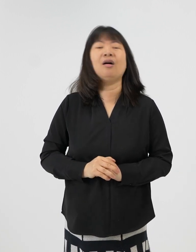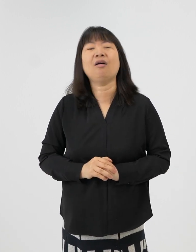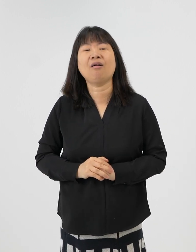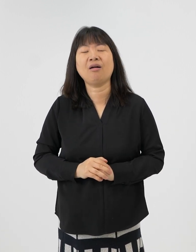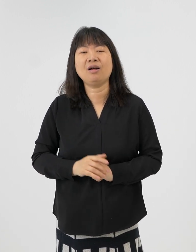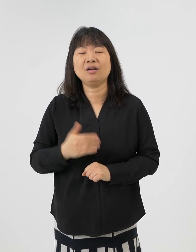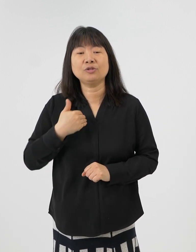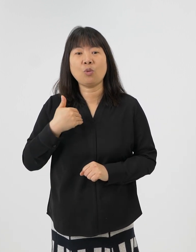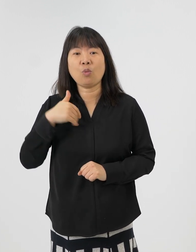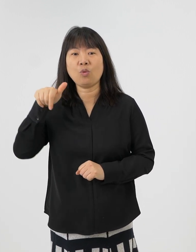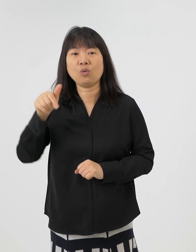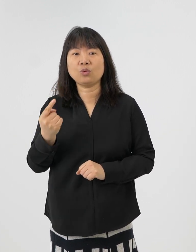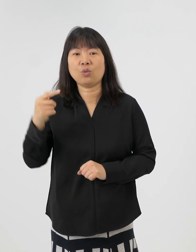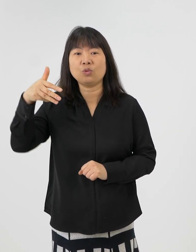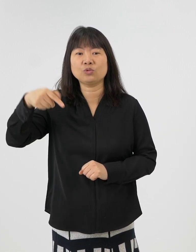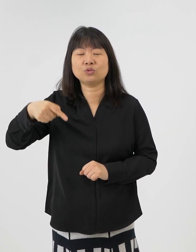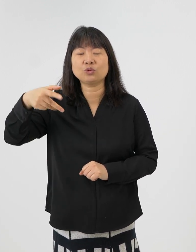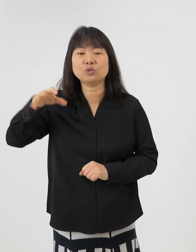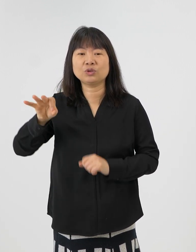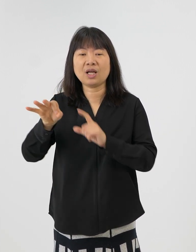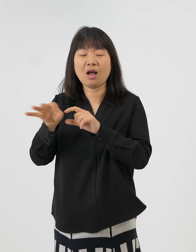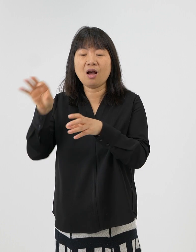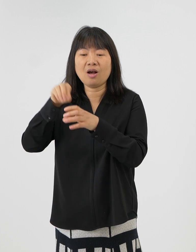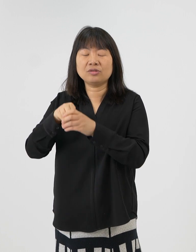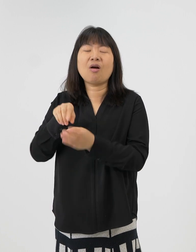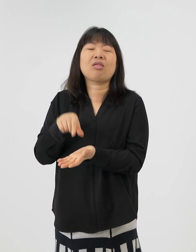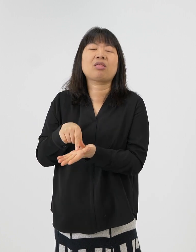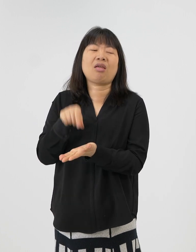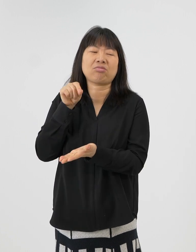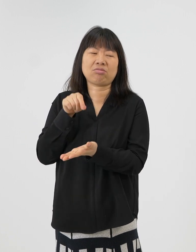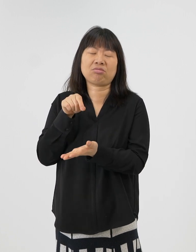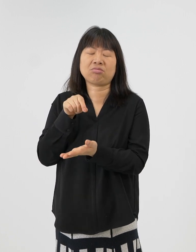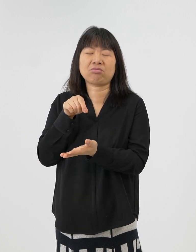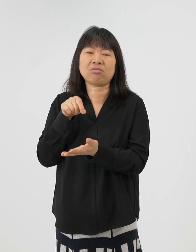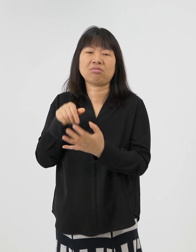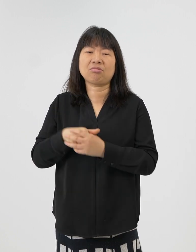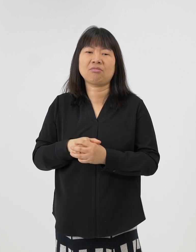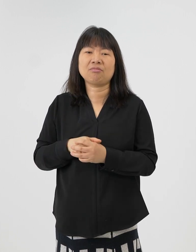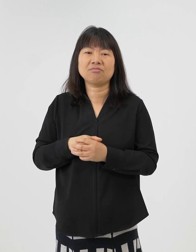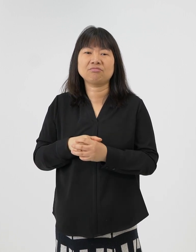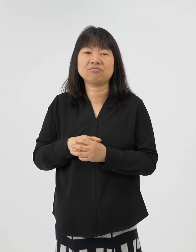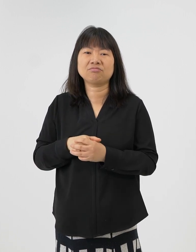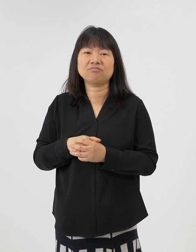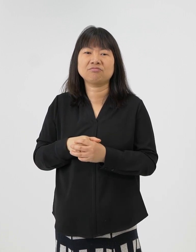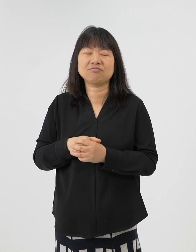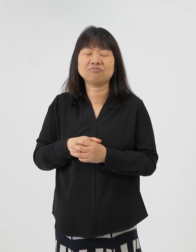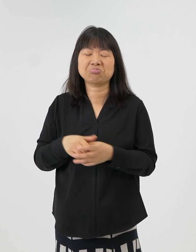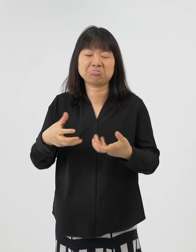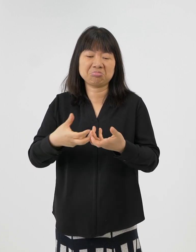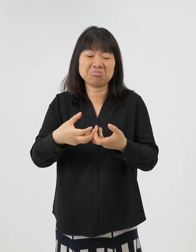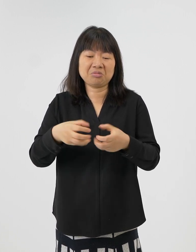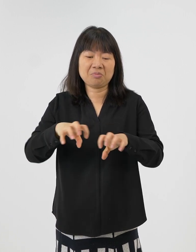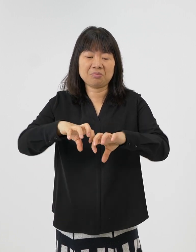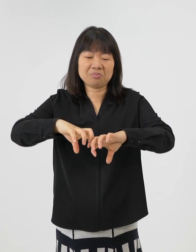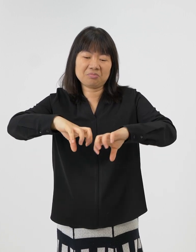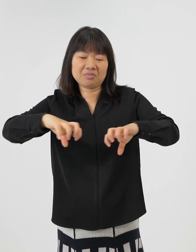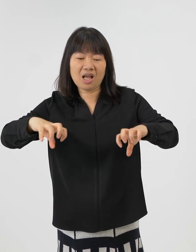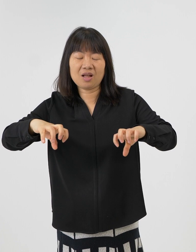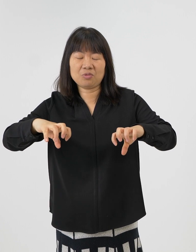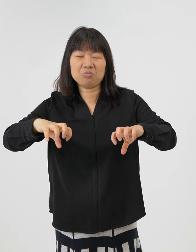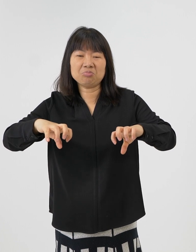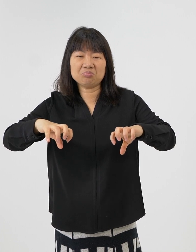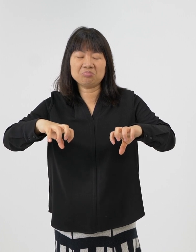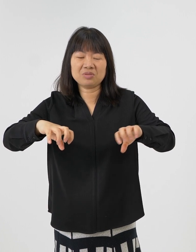고추장 넣어가지고 대충 그냥 따로 떠서 먹어요. 그냥 어차피 안에서 비벼질